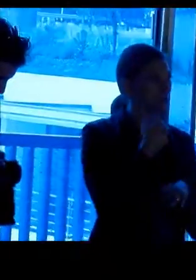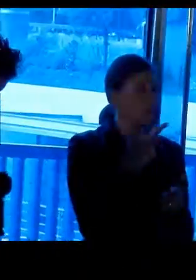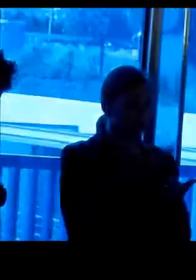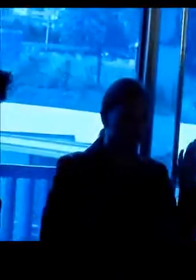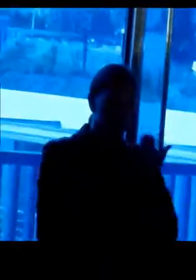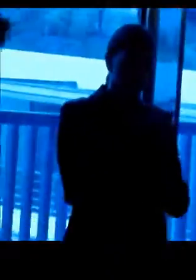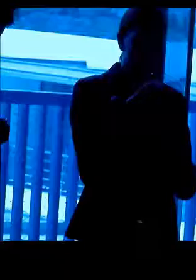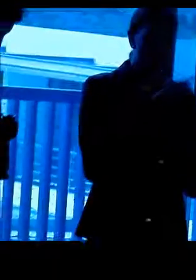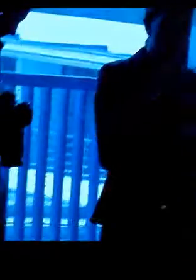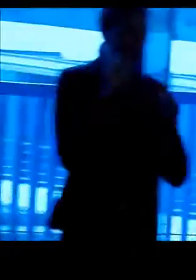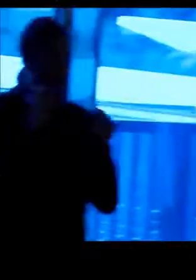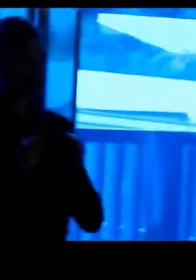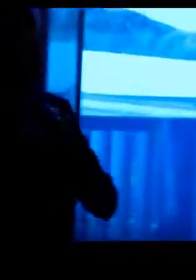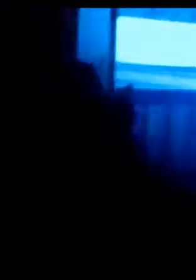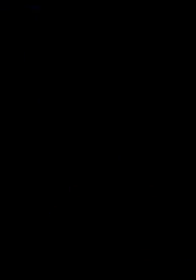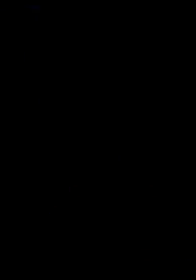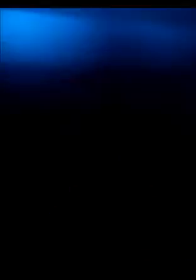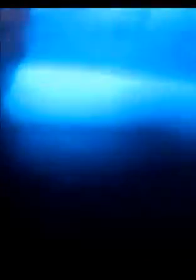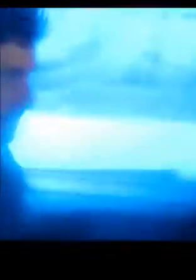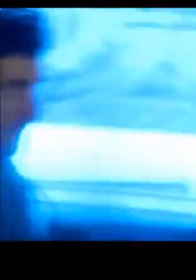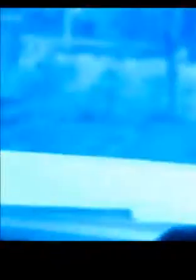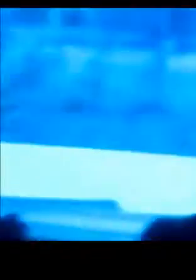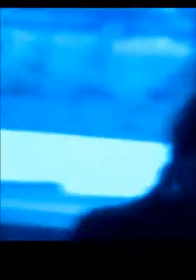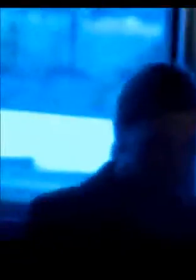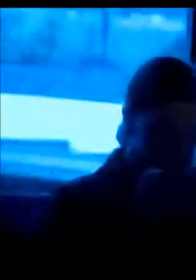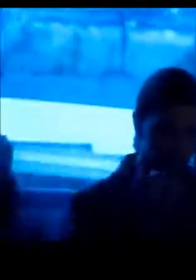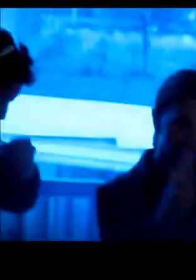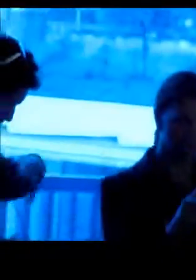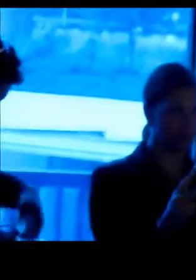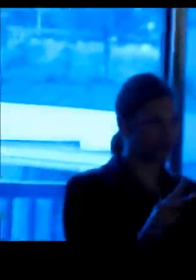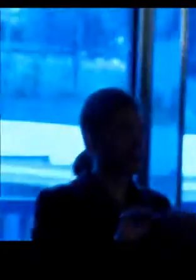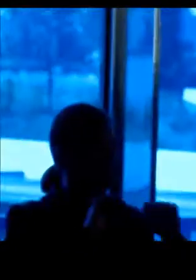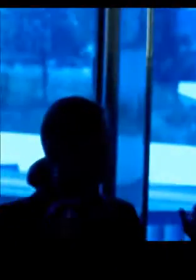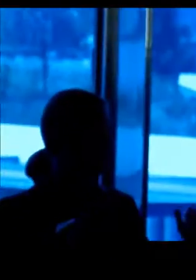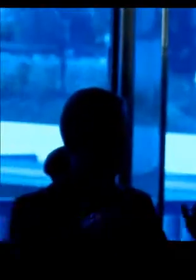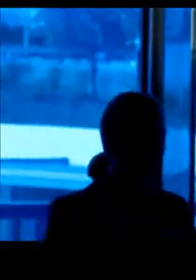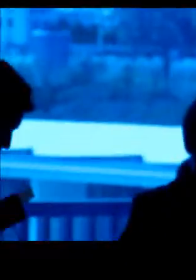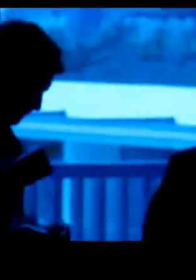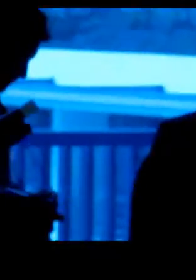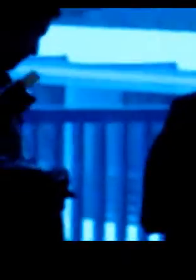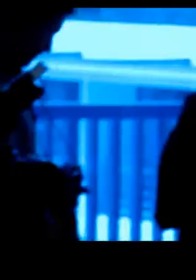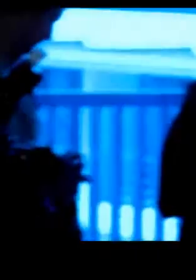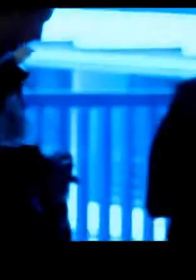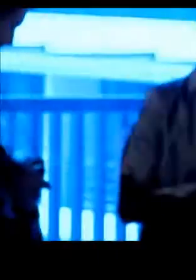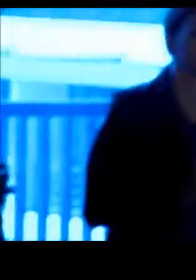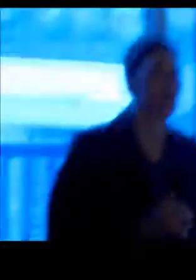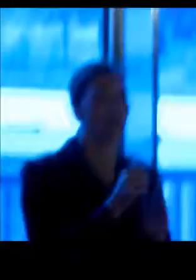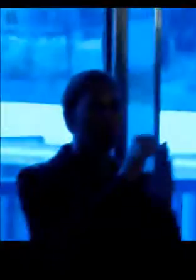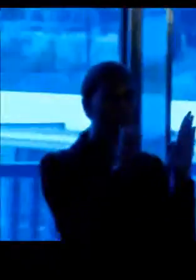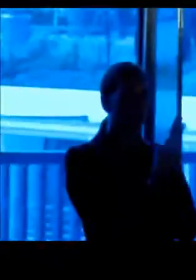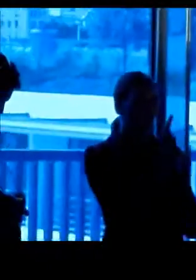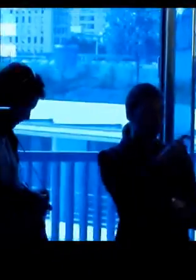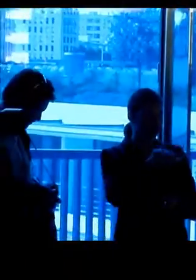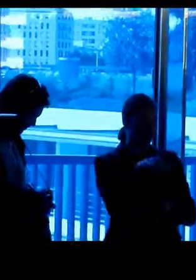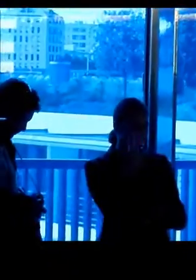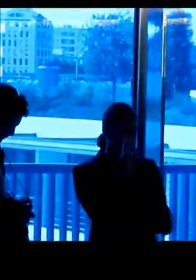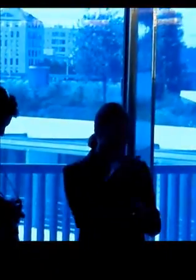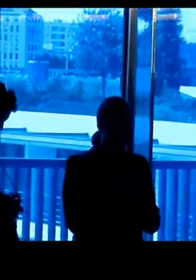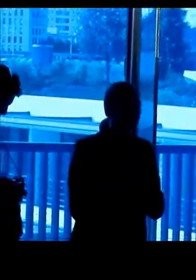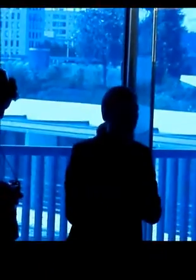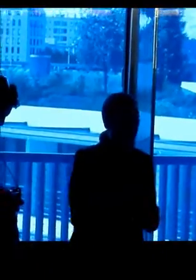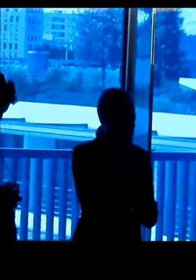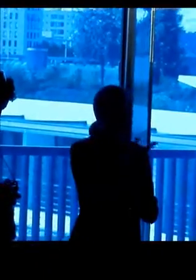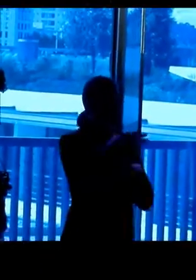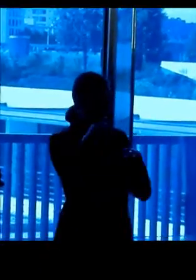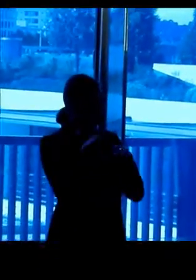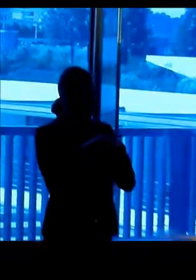contribuent à proportion de leurs facultés respectives. Article 215. Les époux s'obligent